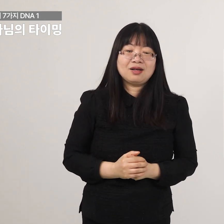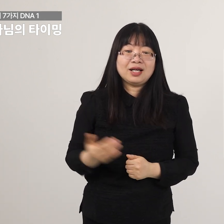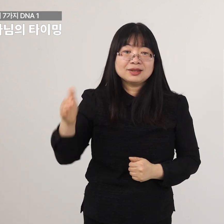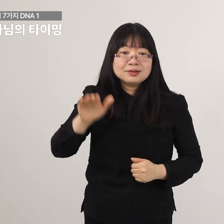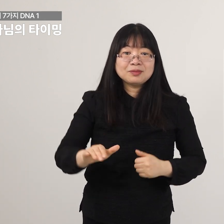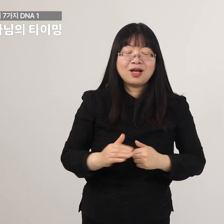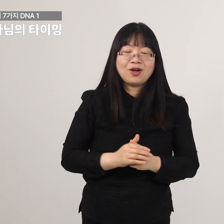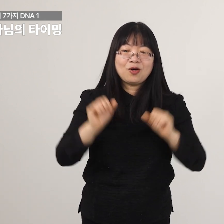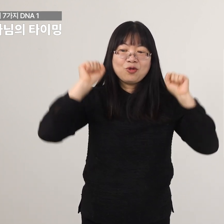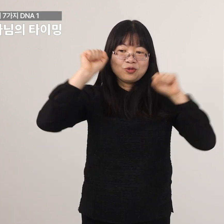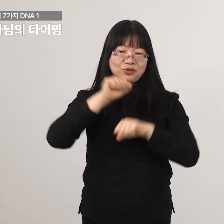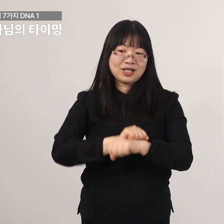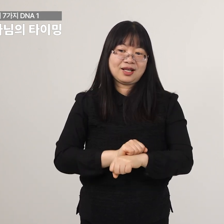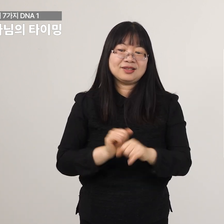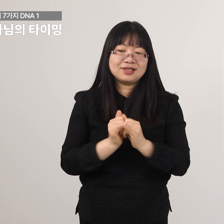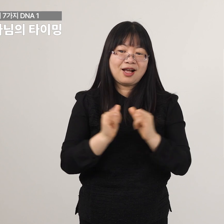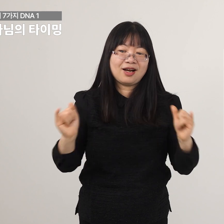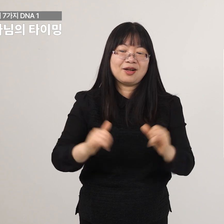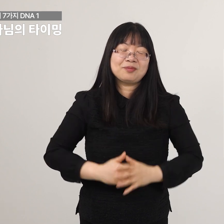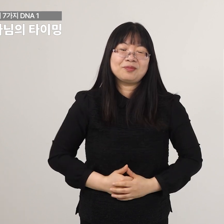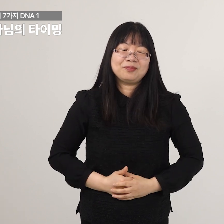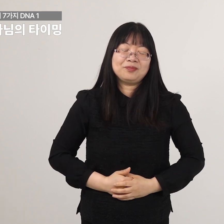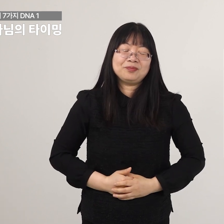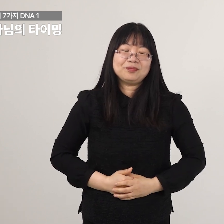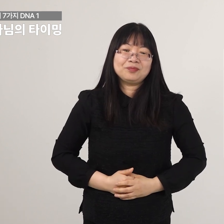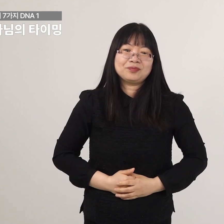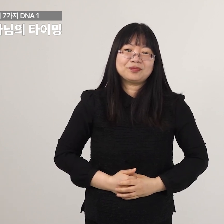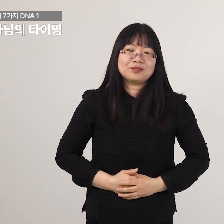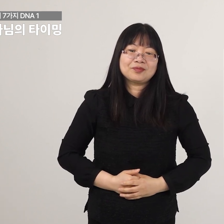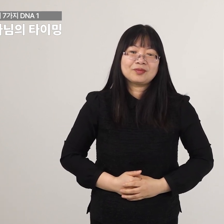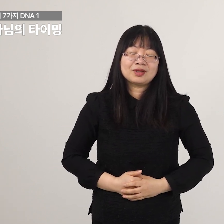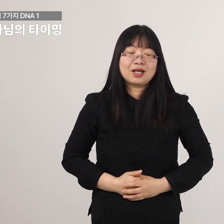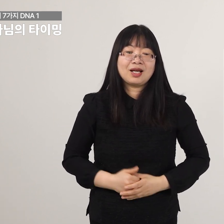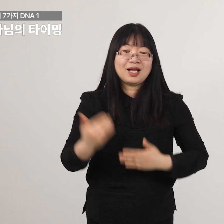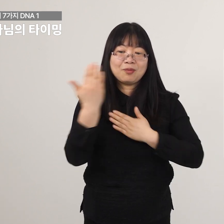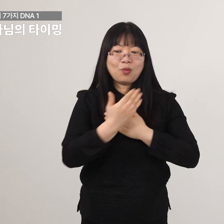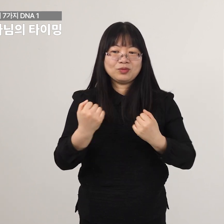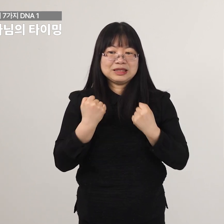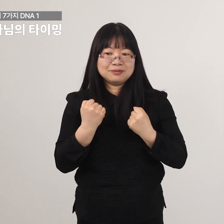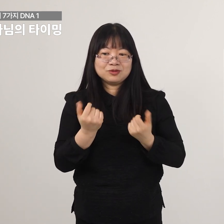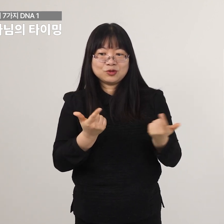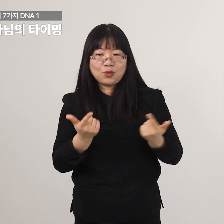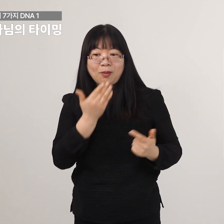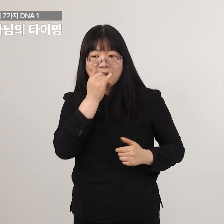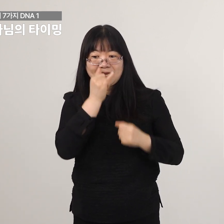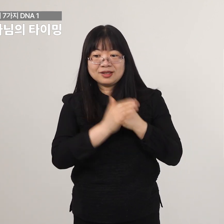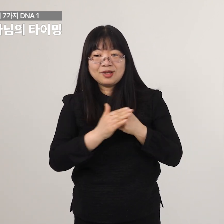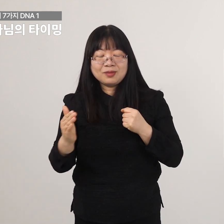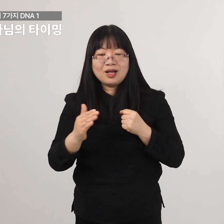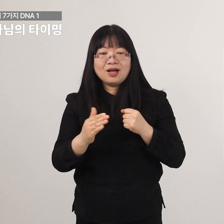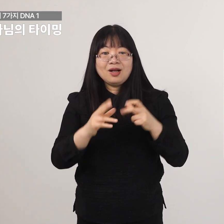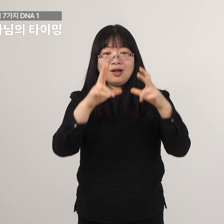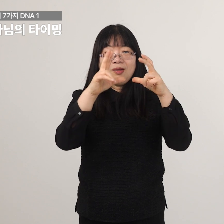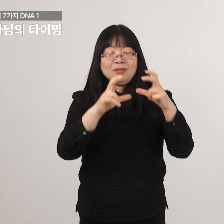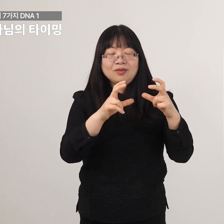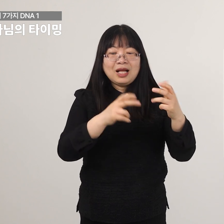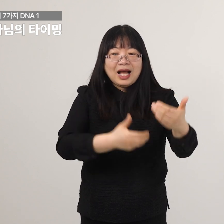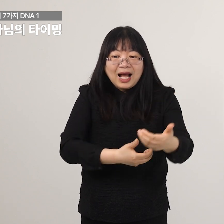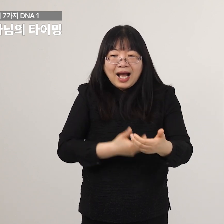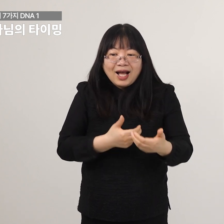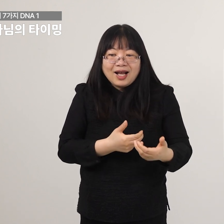그런데 운동을 잘하는 사람은 딱 힘이 조절돼서 볼을 이렇게